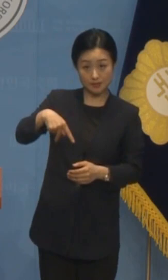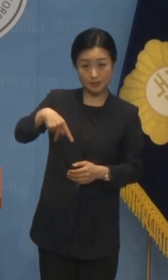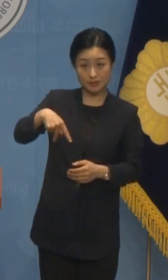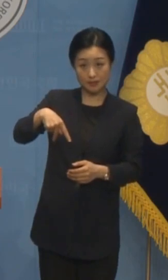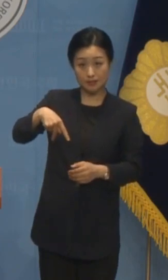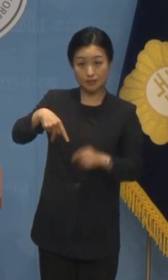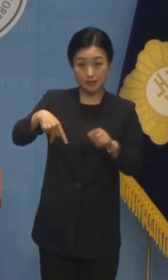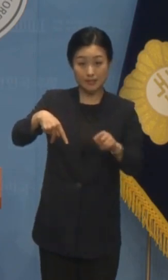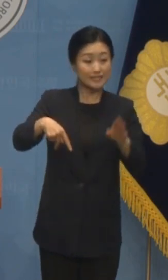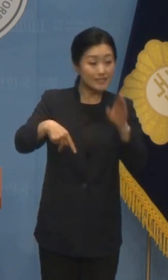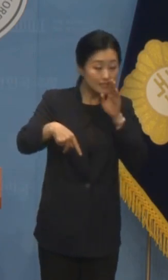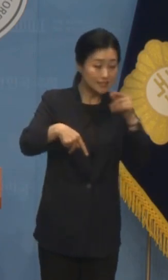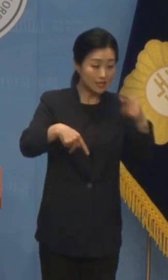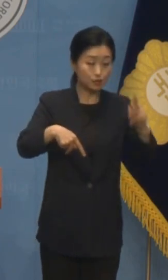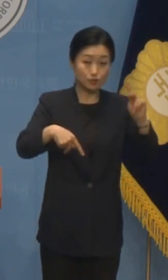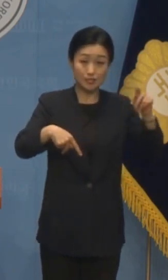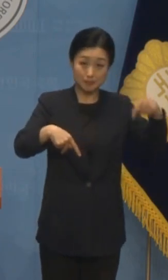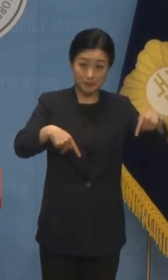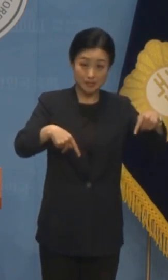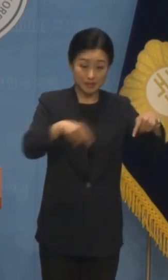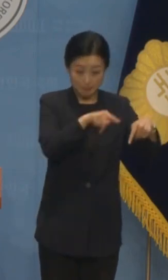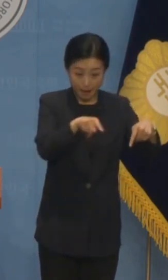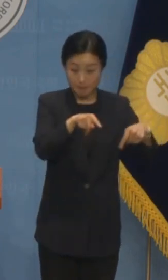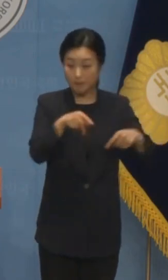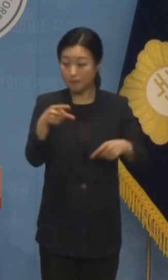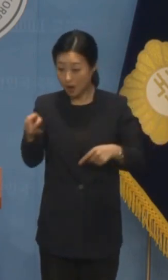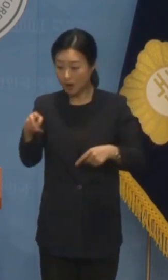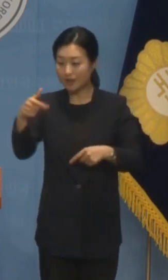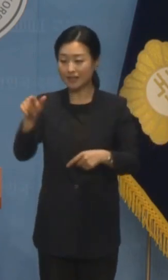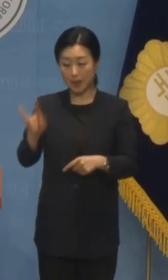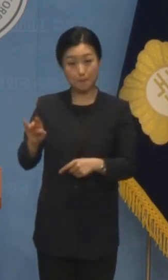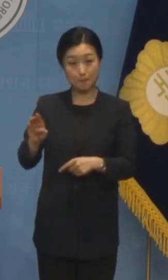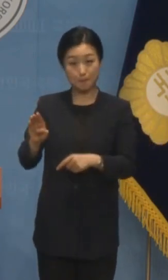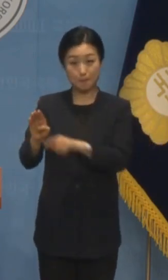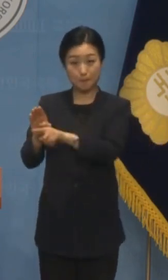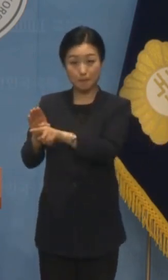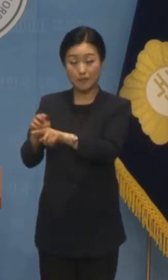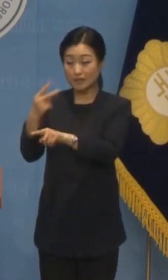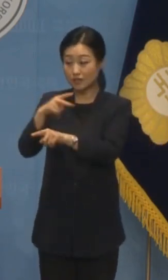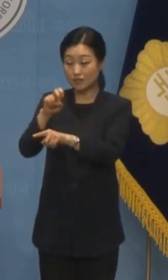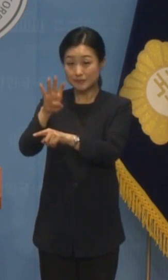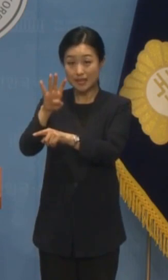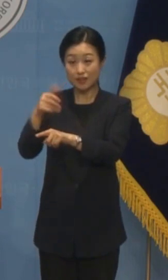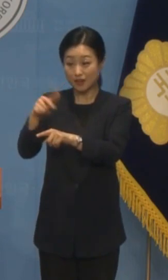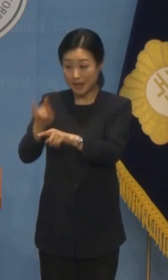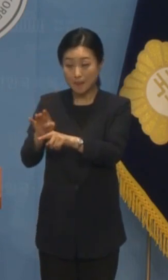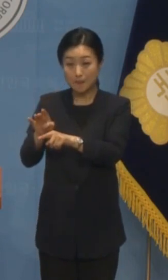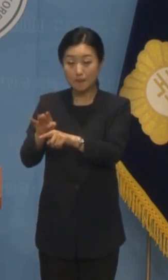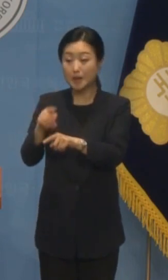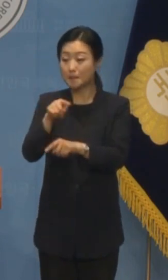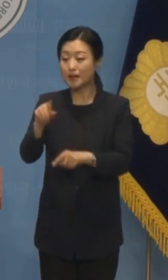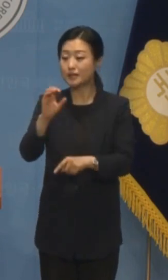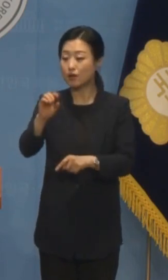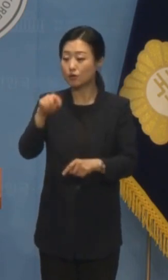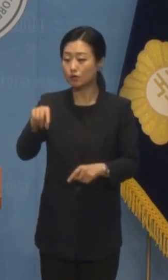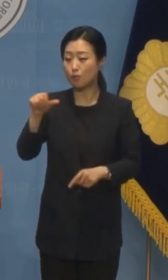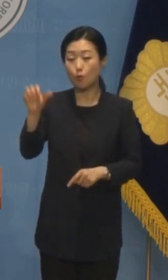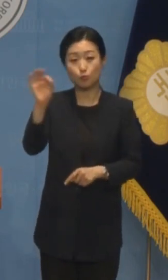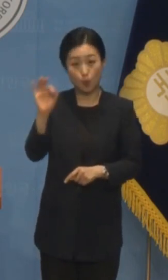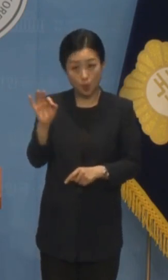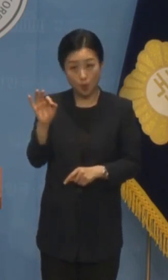잠재 GDP를 뺀 값을 GDP 갭이라고 하는데 IMF가 추산한 2024년 GDP 갭은 마이너스